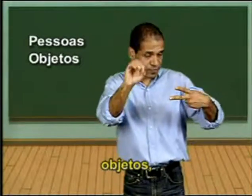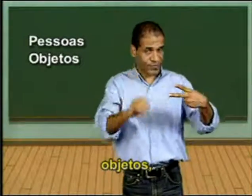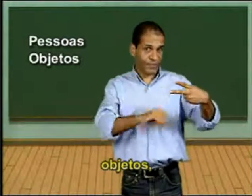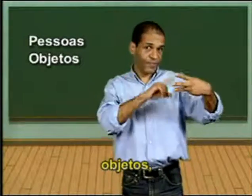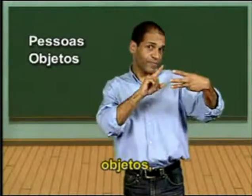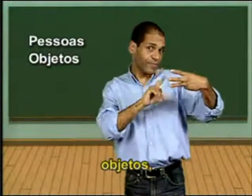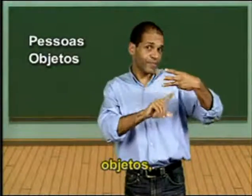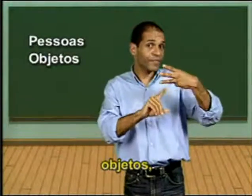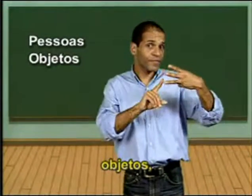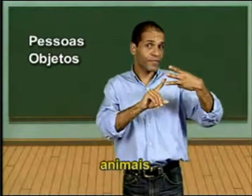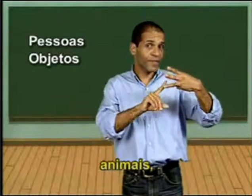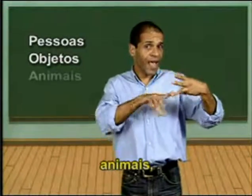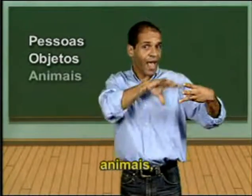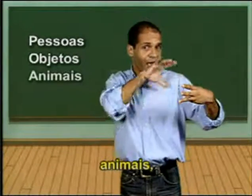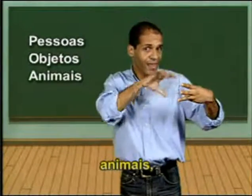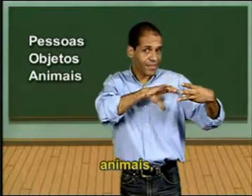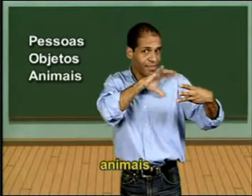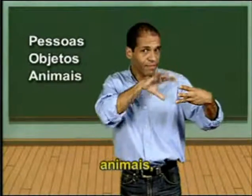objetos, animais